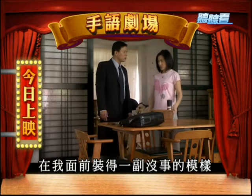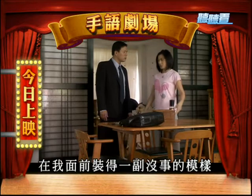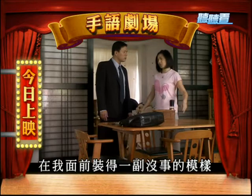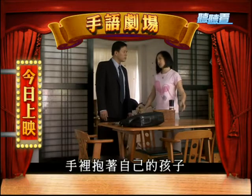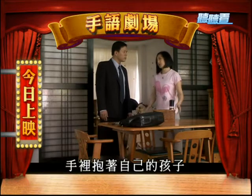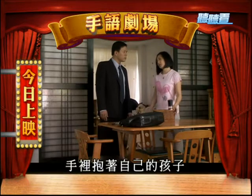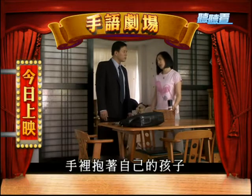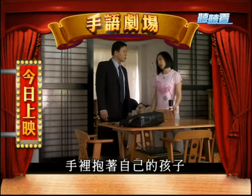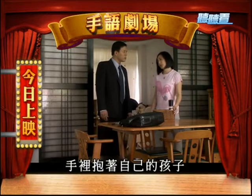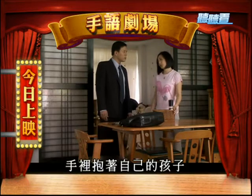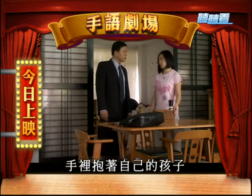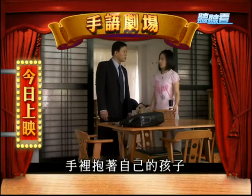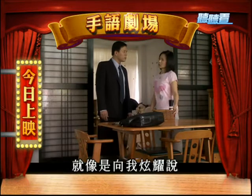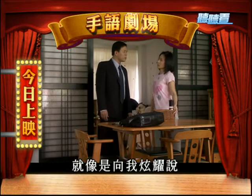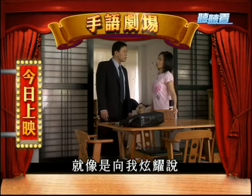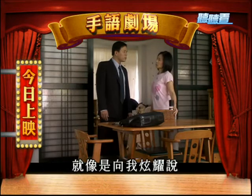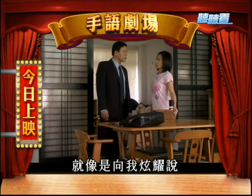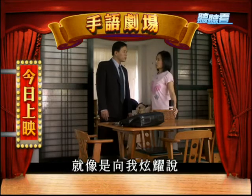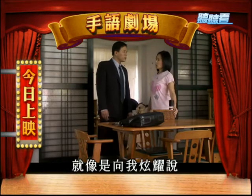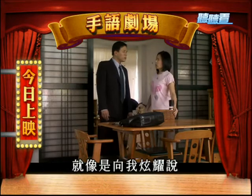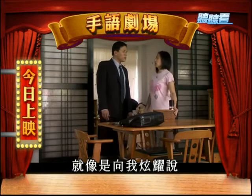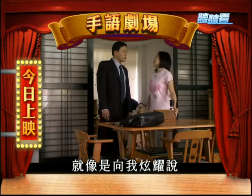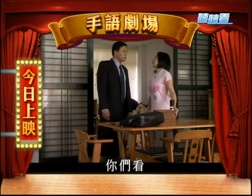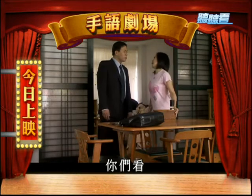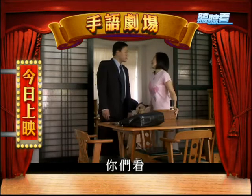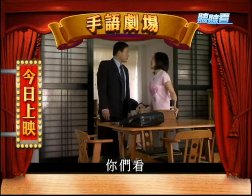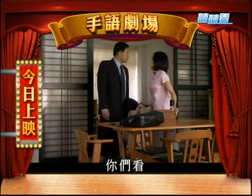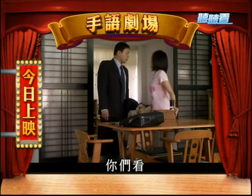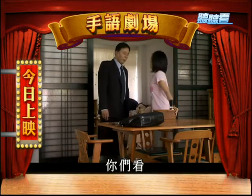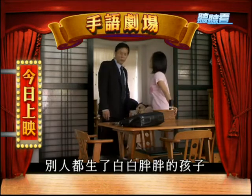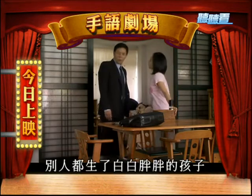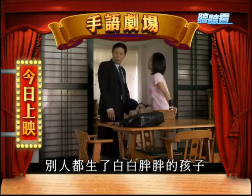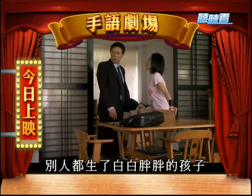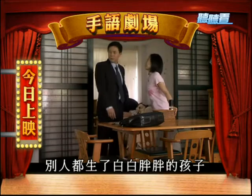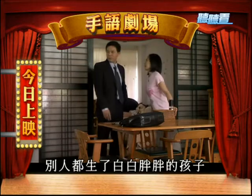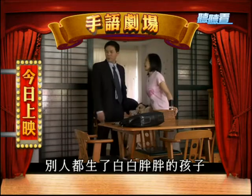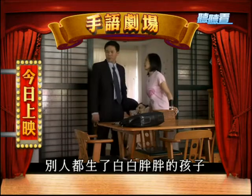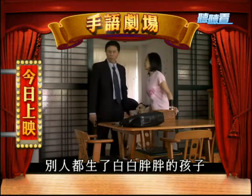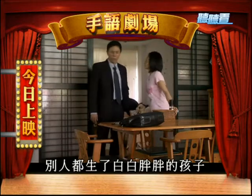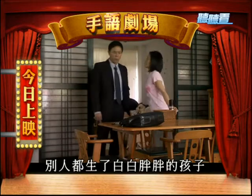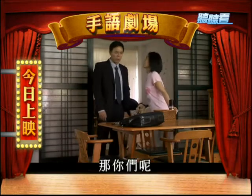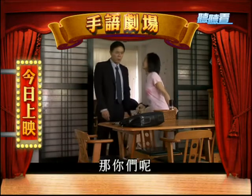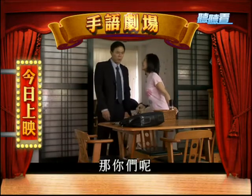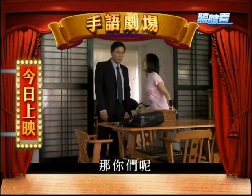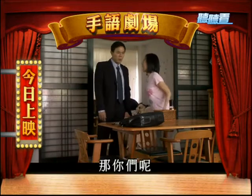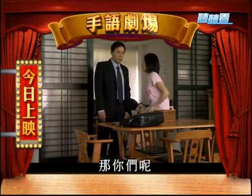里抱着自己的孩子，就像是向我炫耀说：“你们看，别人都生了白白胖胖的孩子，那你们的呢？”